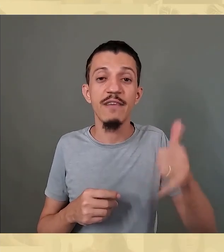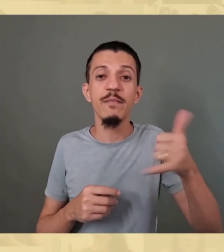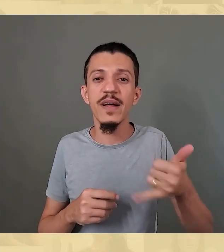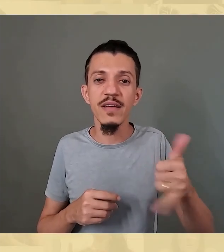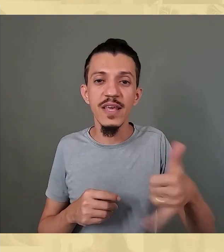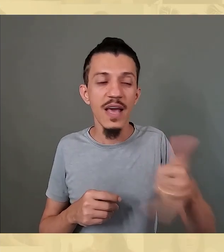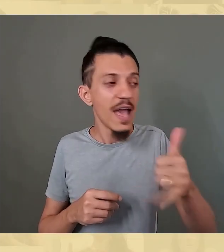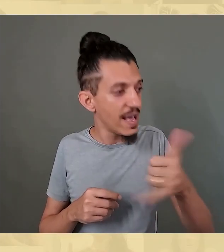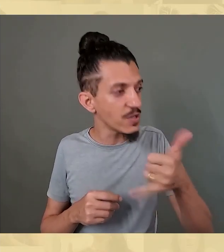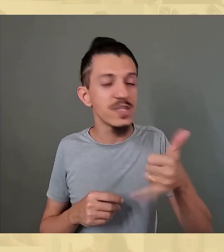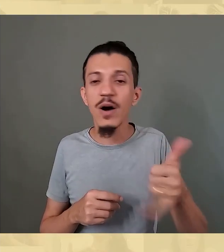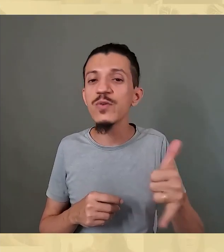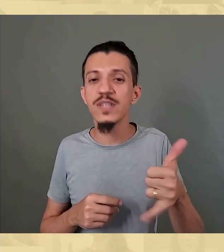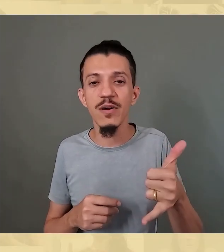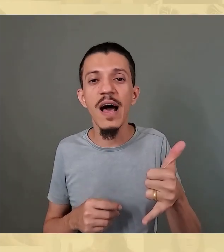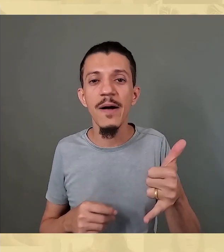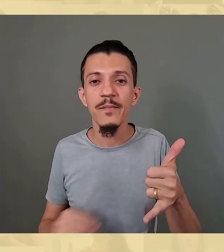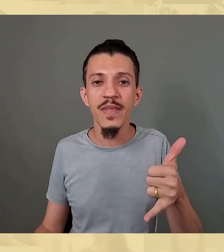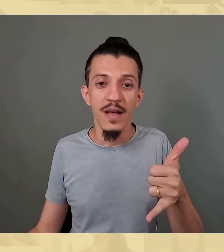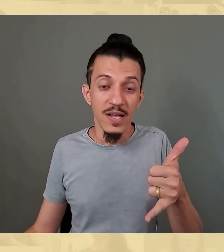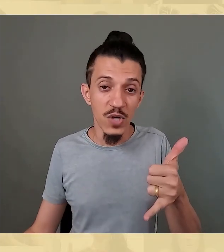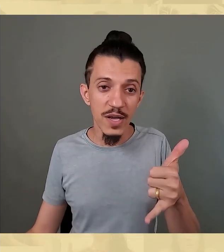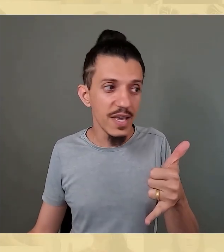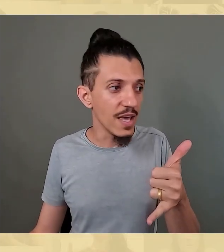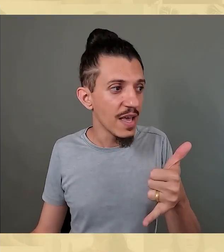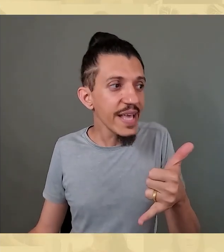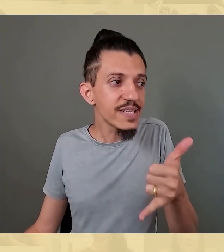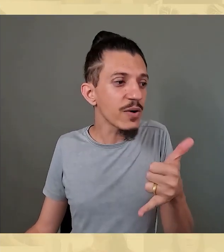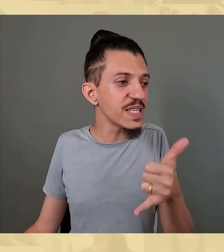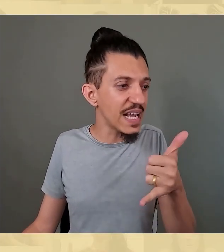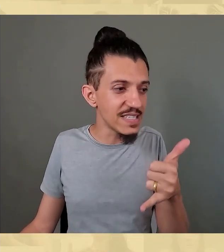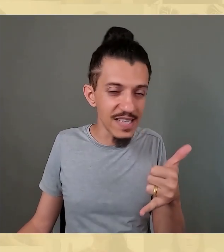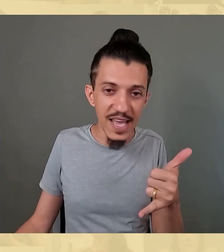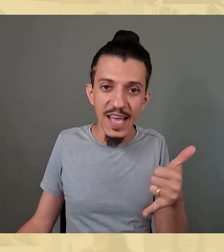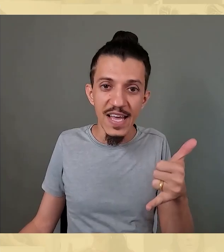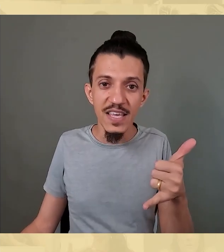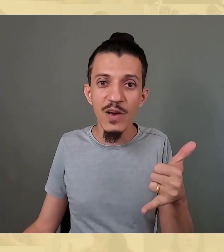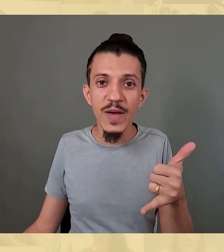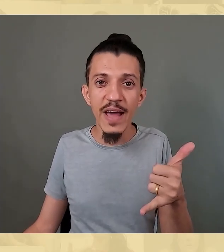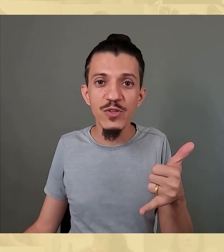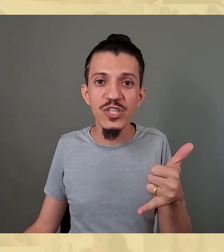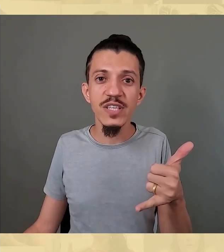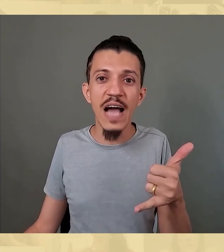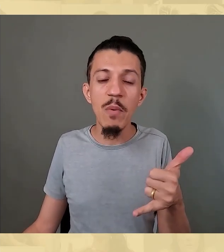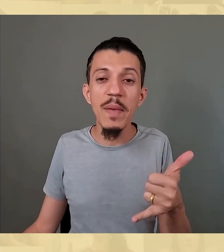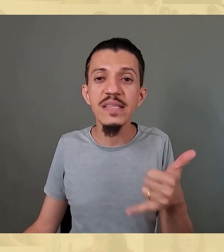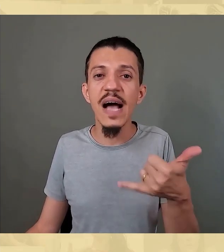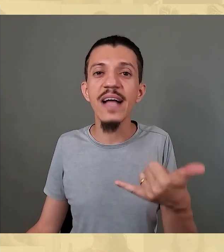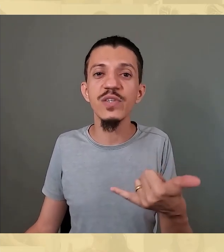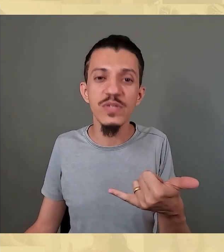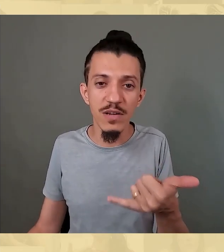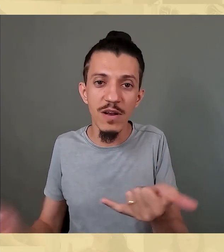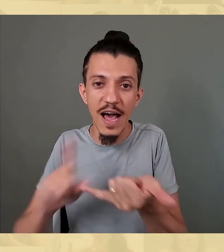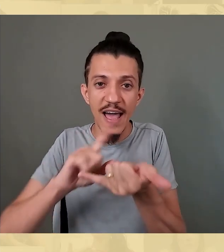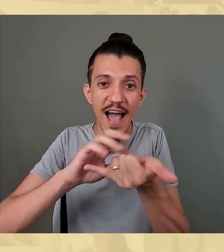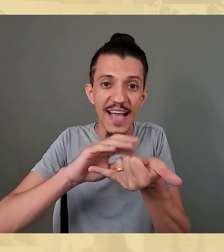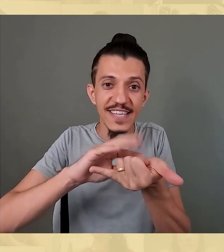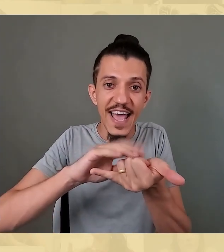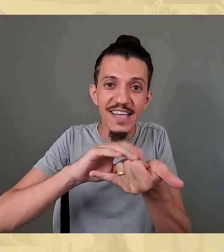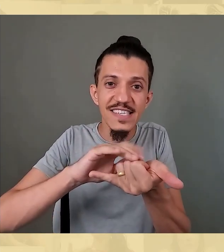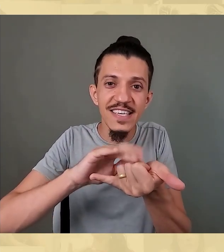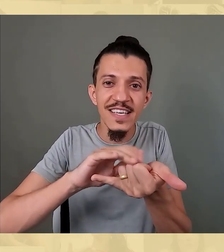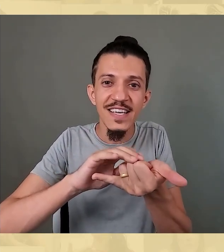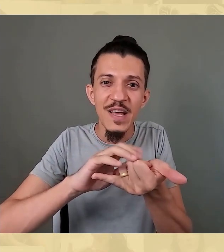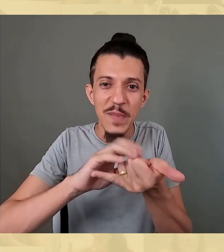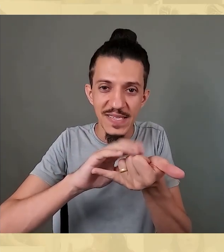Está vibrando aqui. Esse é o sinal do celular. Só que, e se eu quiser dizer que eu quero digitar uma mensagem no celular? Aí já